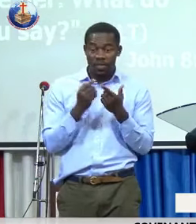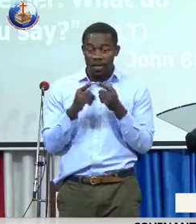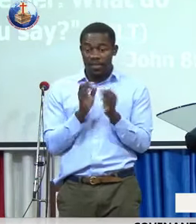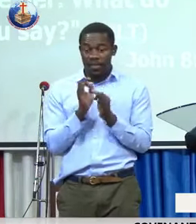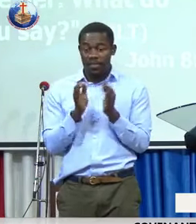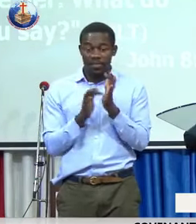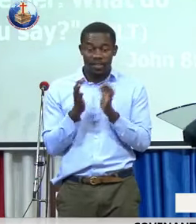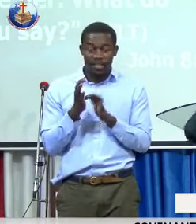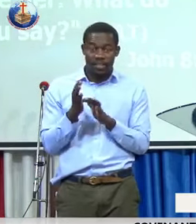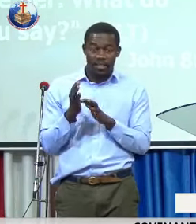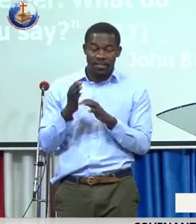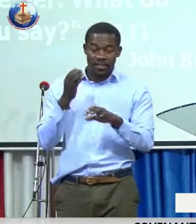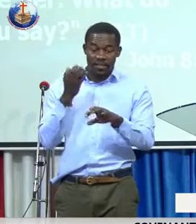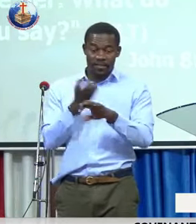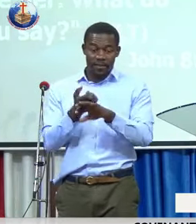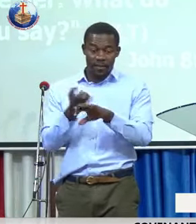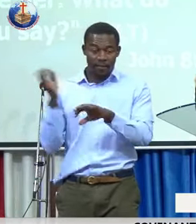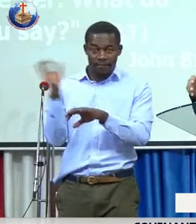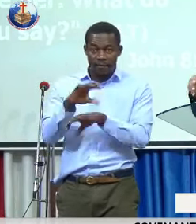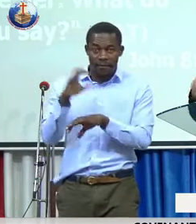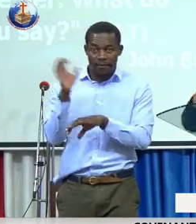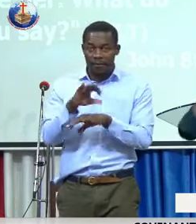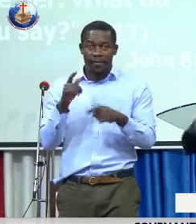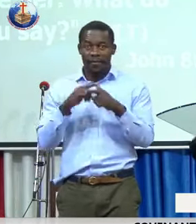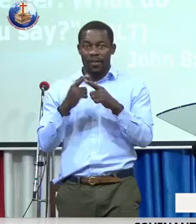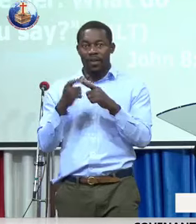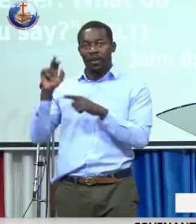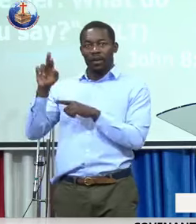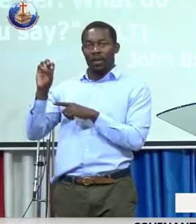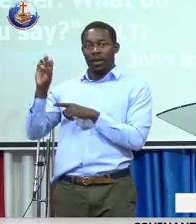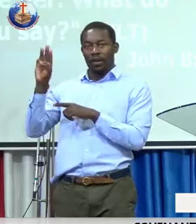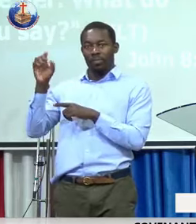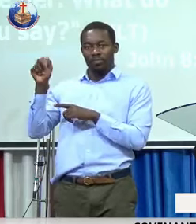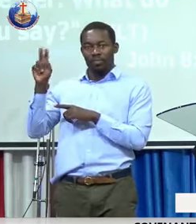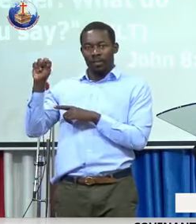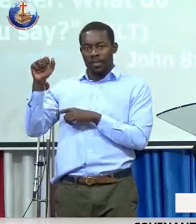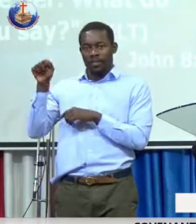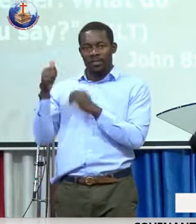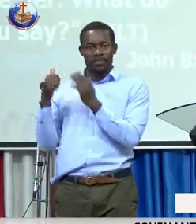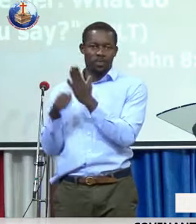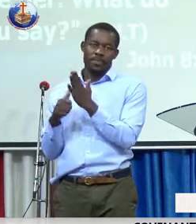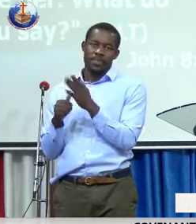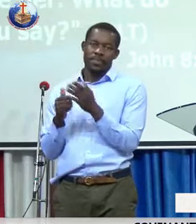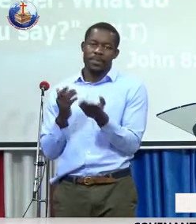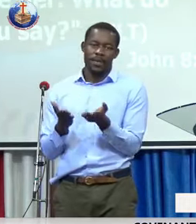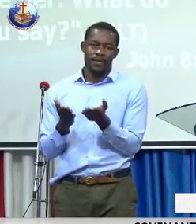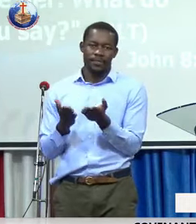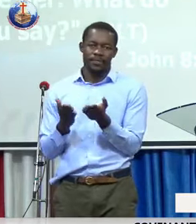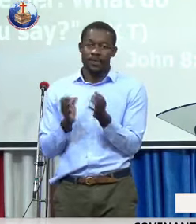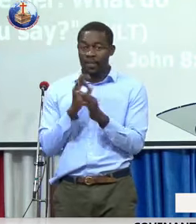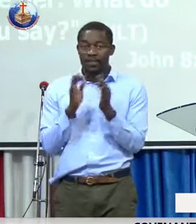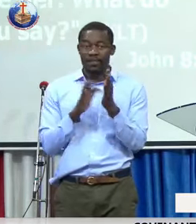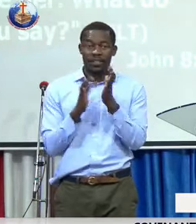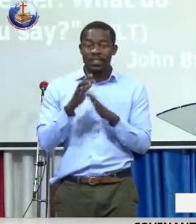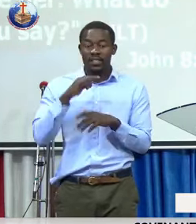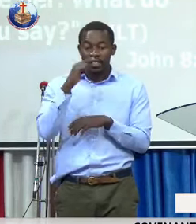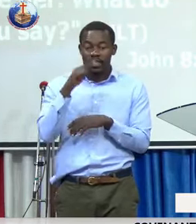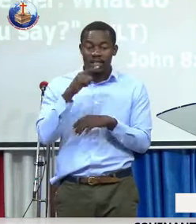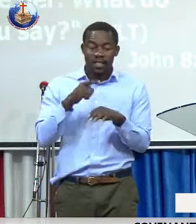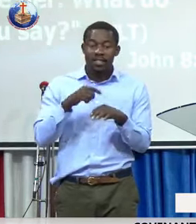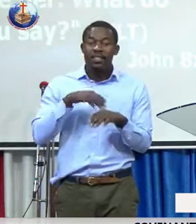angelisema mpige mawe, he would have been in trouble with the Romans. Angelikuwa na katika upinzani na Warumi. If he said do not stone her,